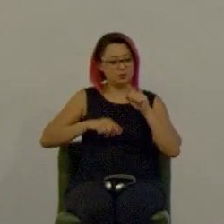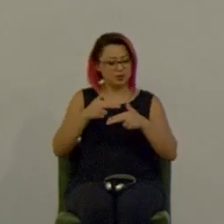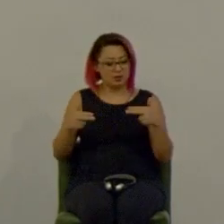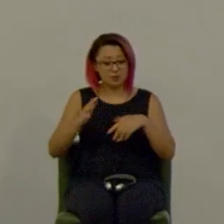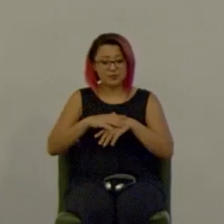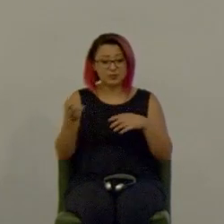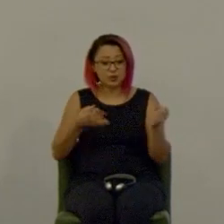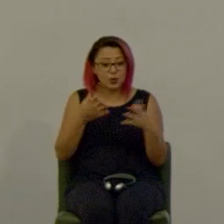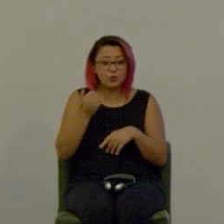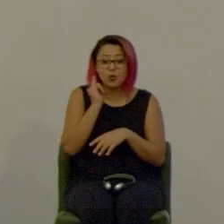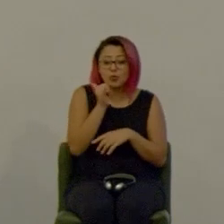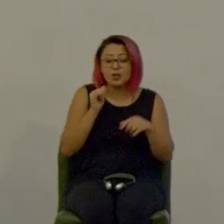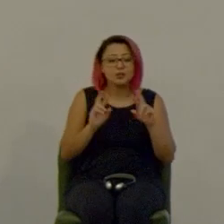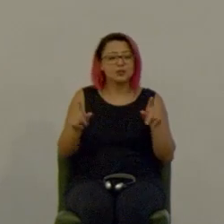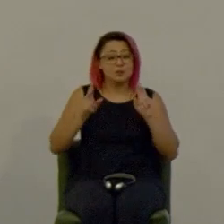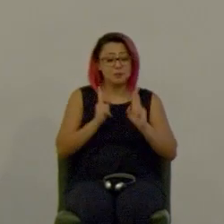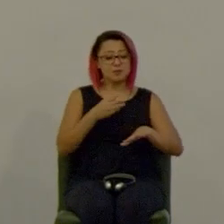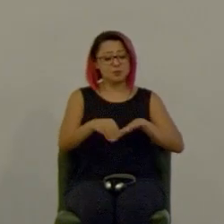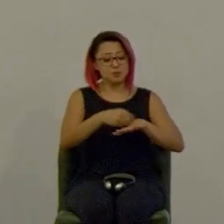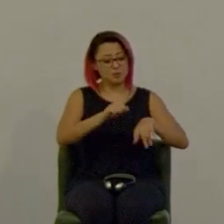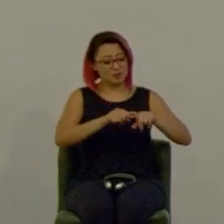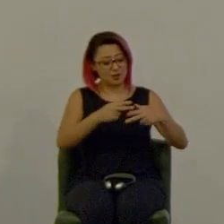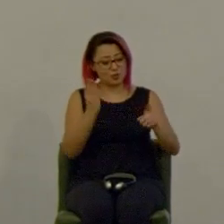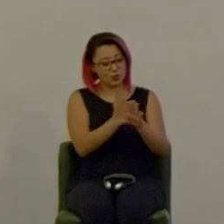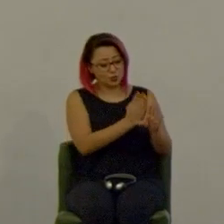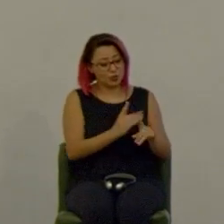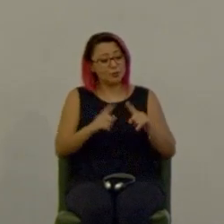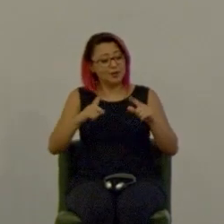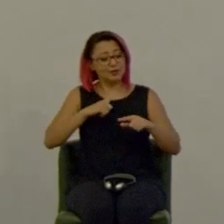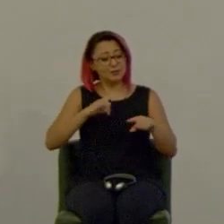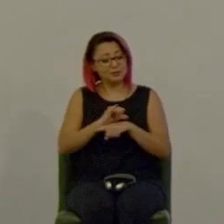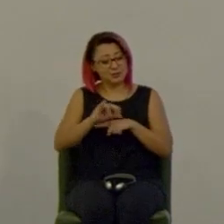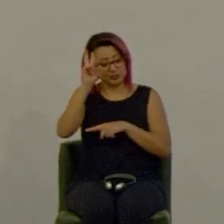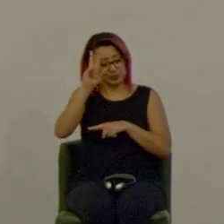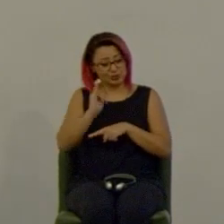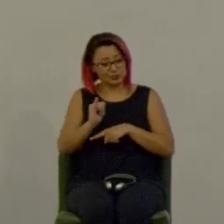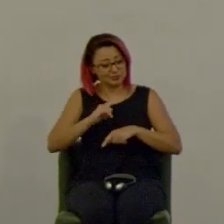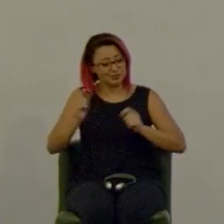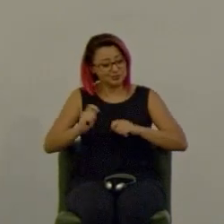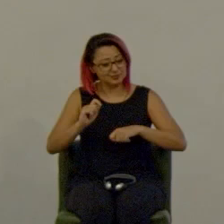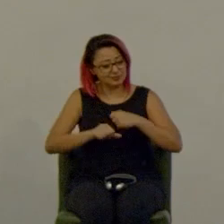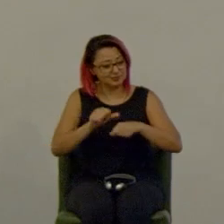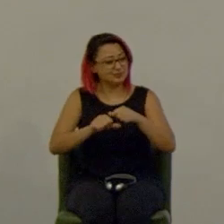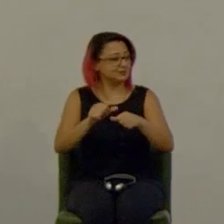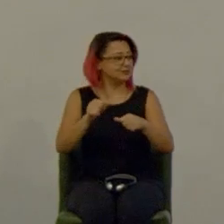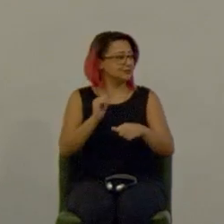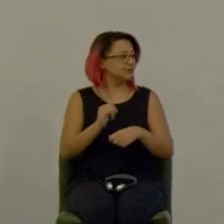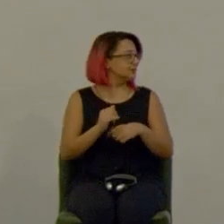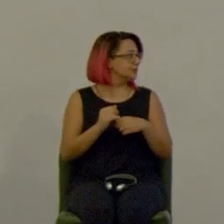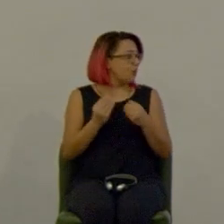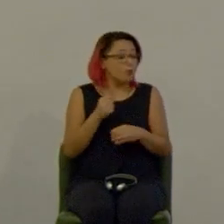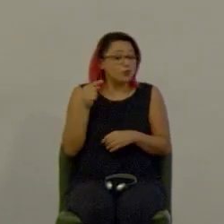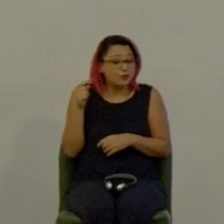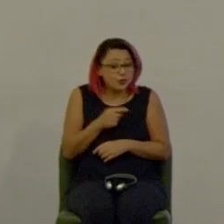construir novas narrativas sobre essas questões que nos afligem. Então, eu devolvo a pergunta que você fez para mim, devolvo para você. Como é que você construiu